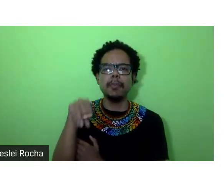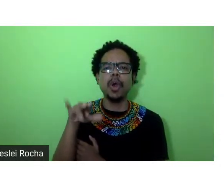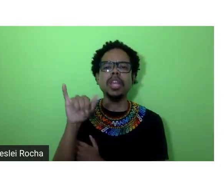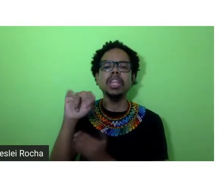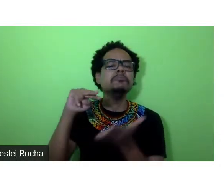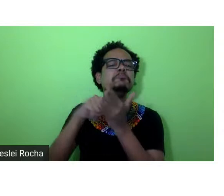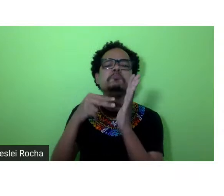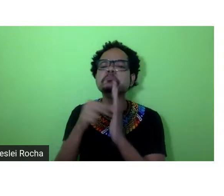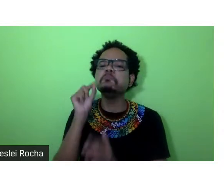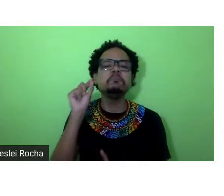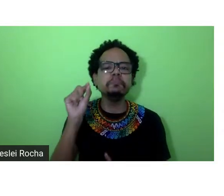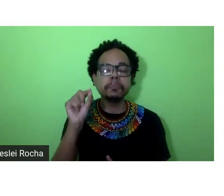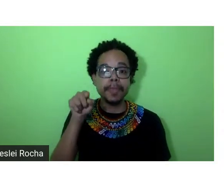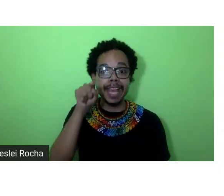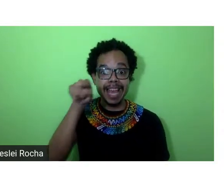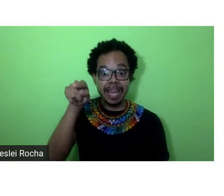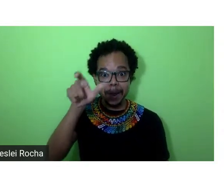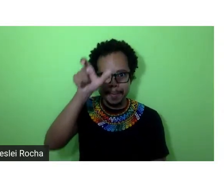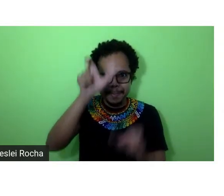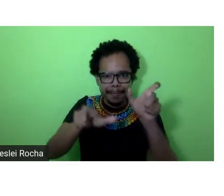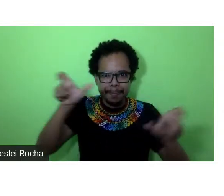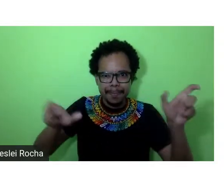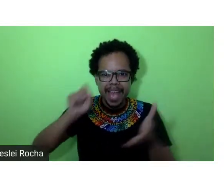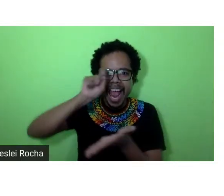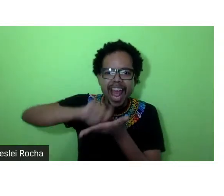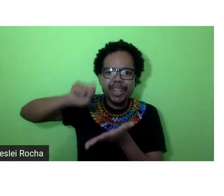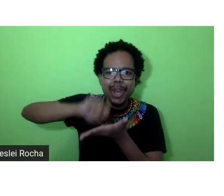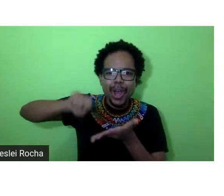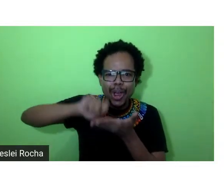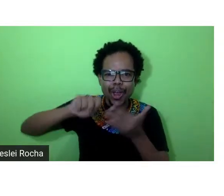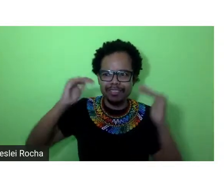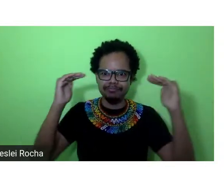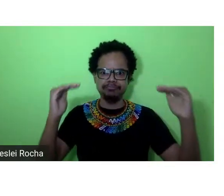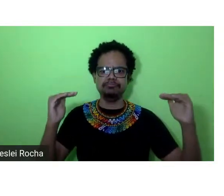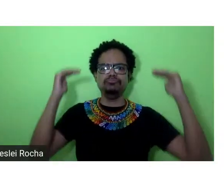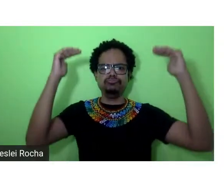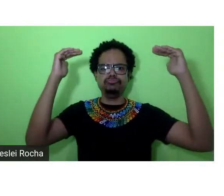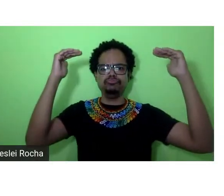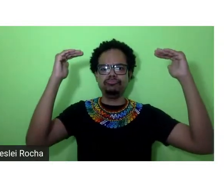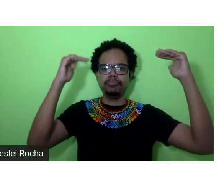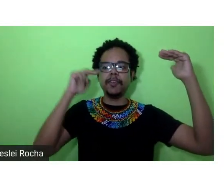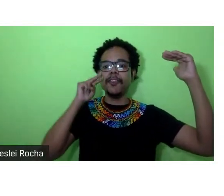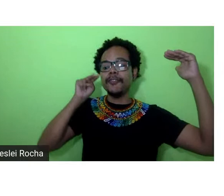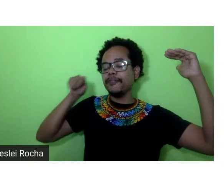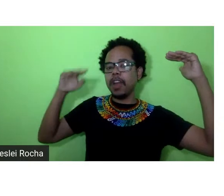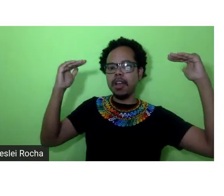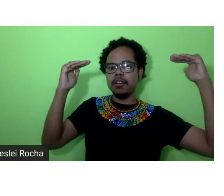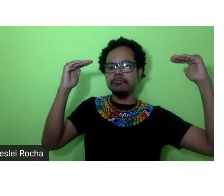a esse título a temperatura o que significa